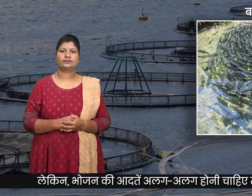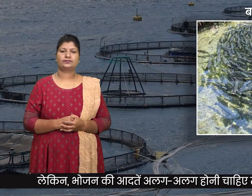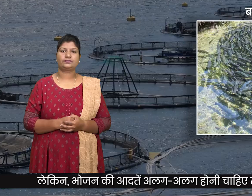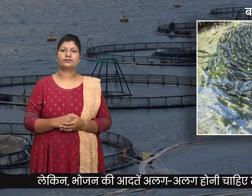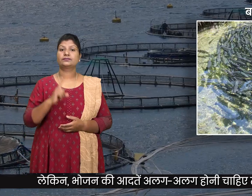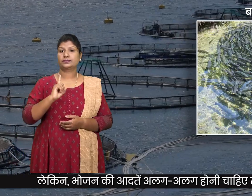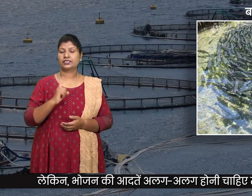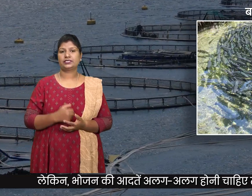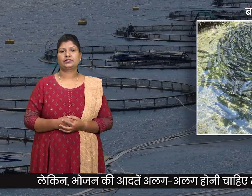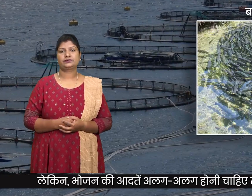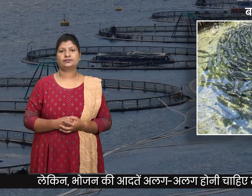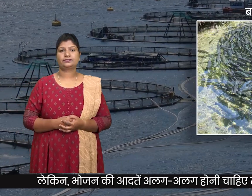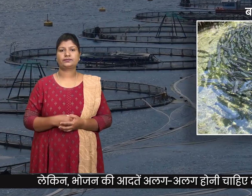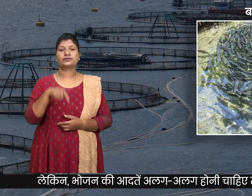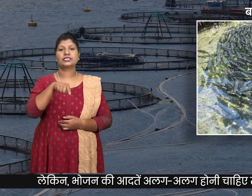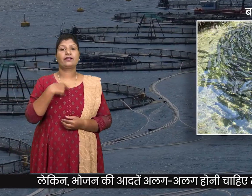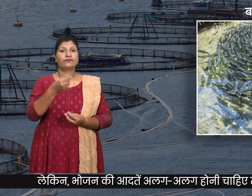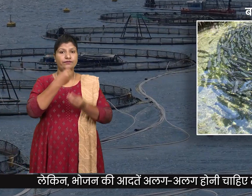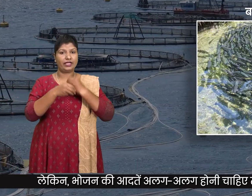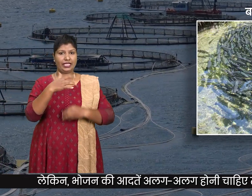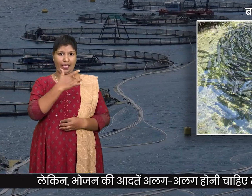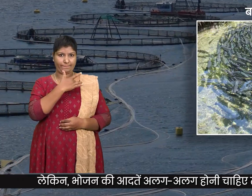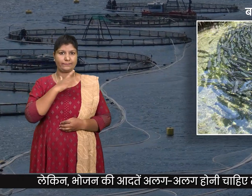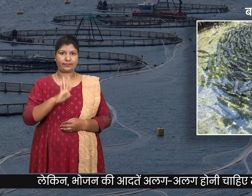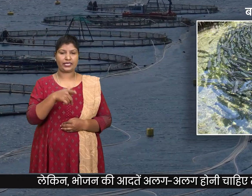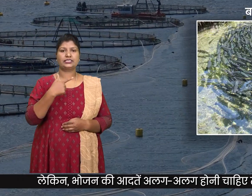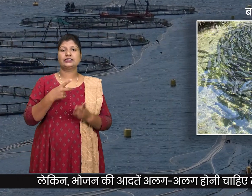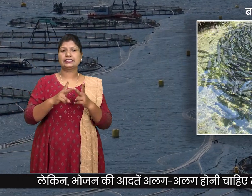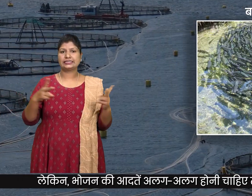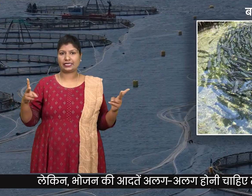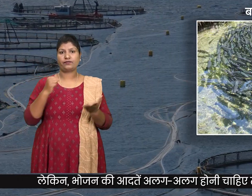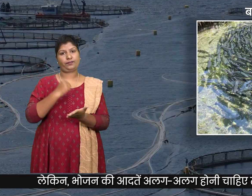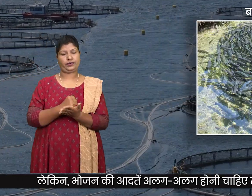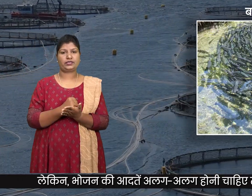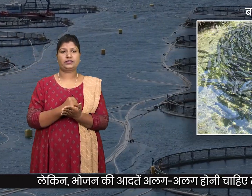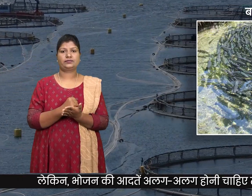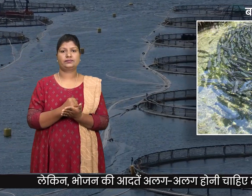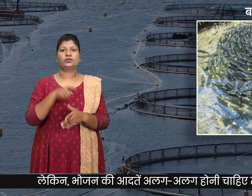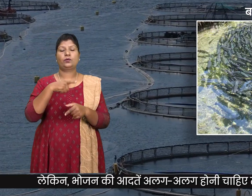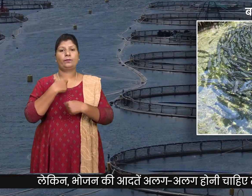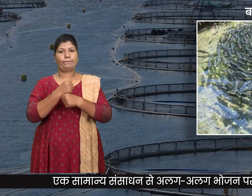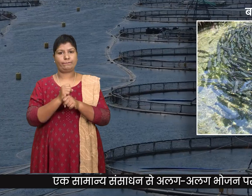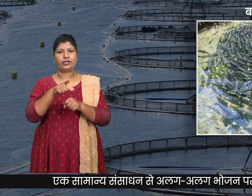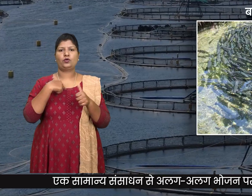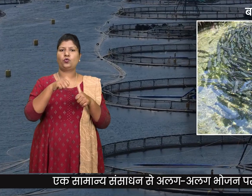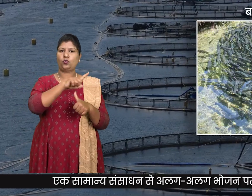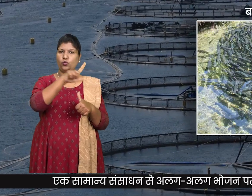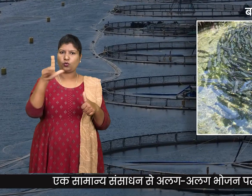लेकिन भोजन की आदतें अलग-अलग होनी चाहिए ताकि सभी प्रजातियां एक सामान्य